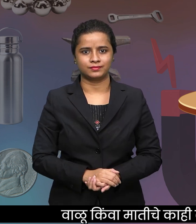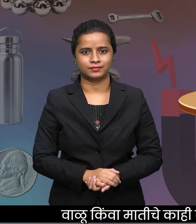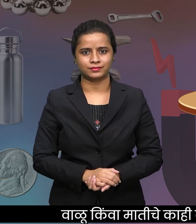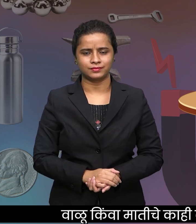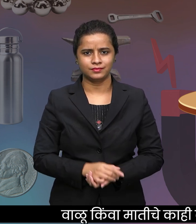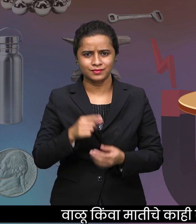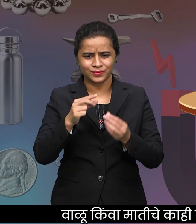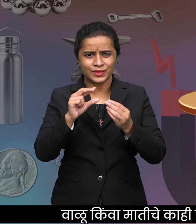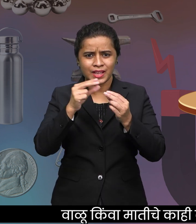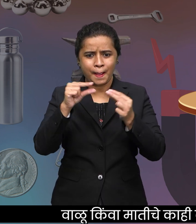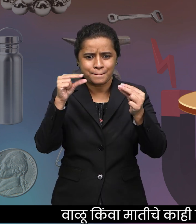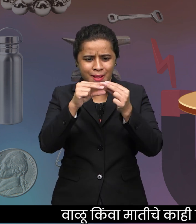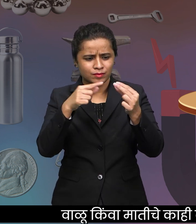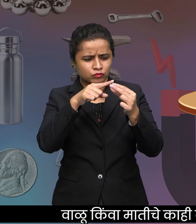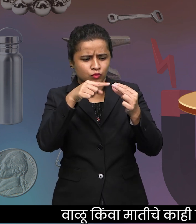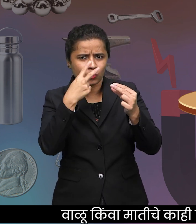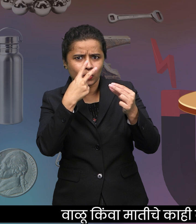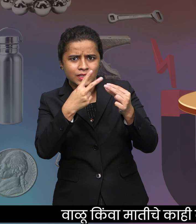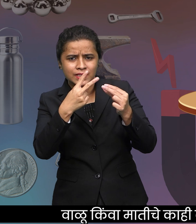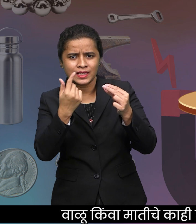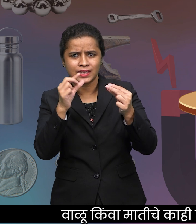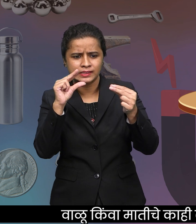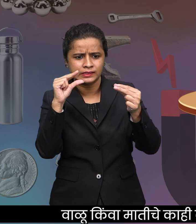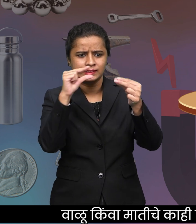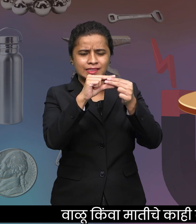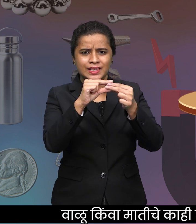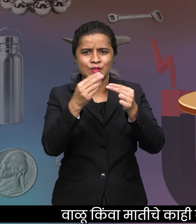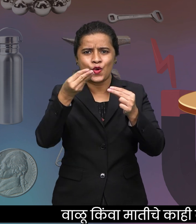वाळू किंवा मातीचे काही कण चुंबकाला चिकटलेले आहेत का?